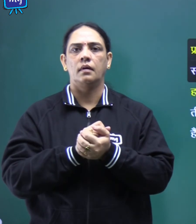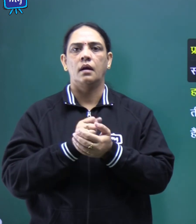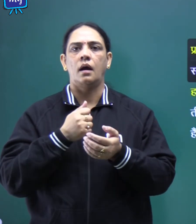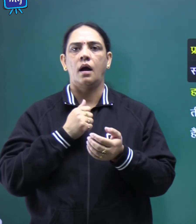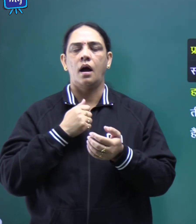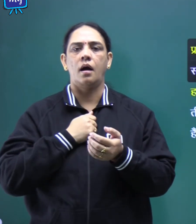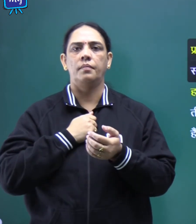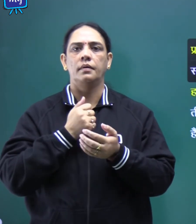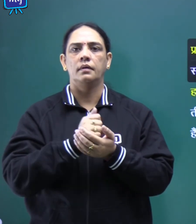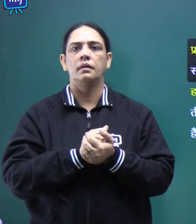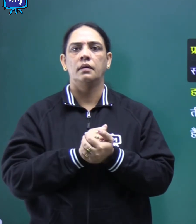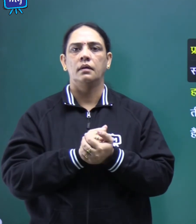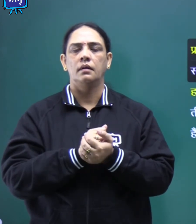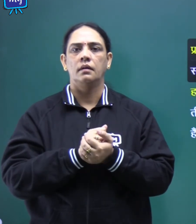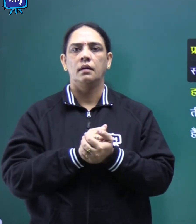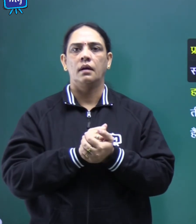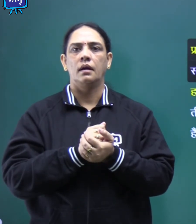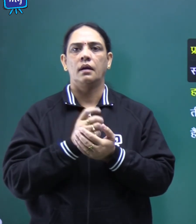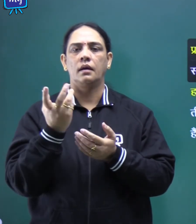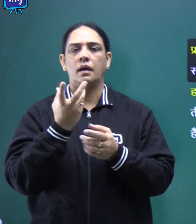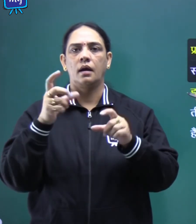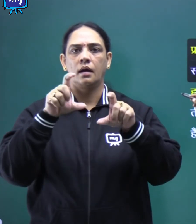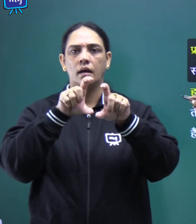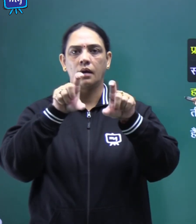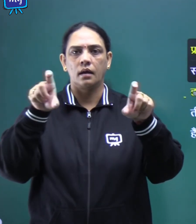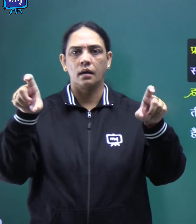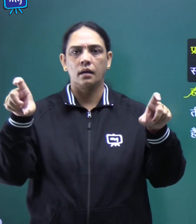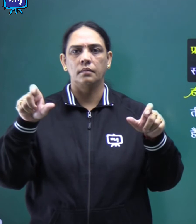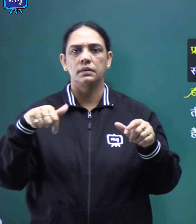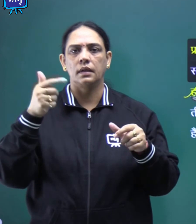आप क्या समझते हैं?